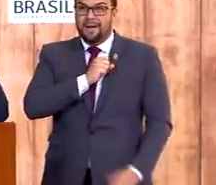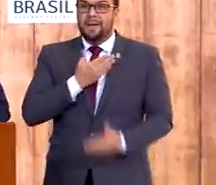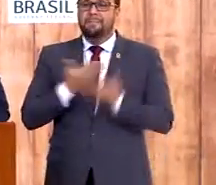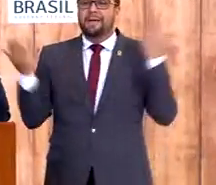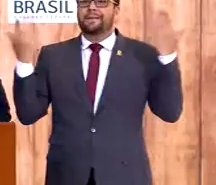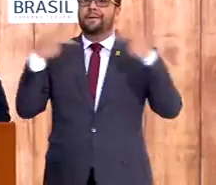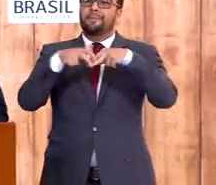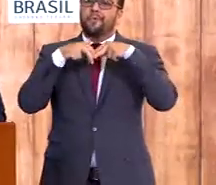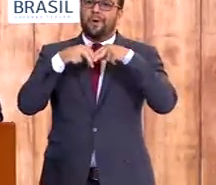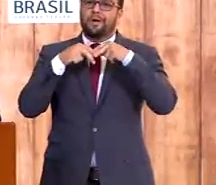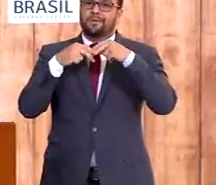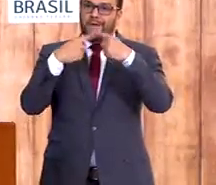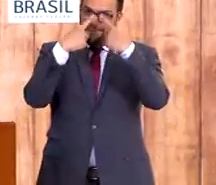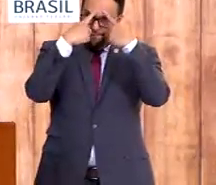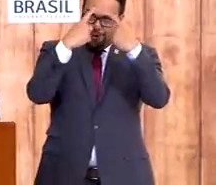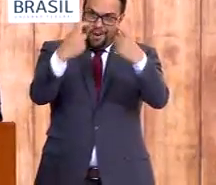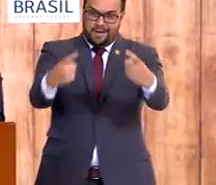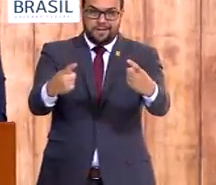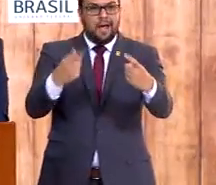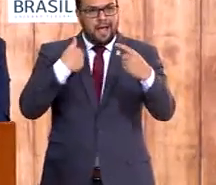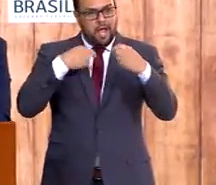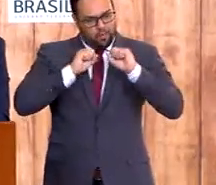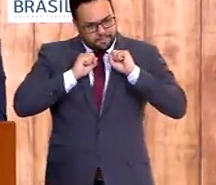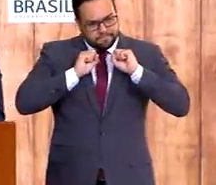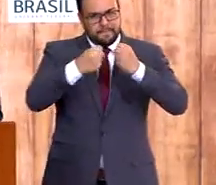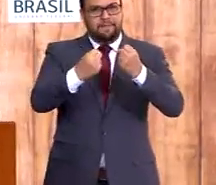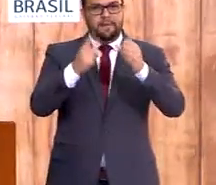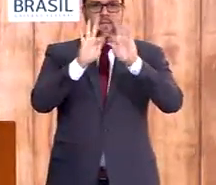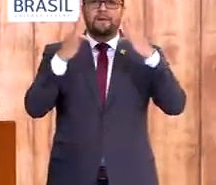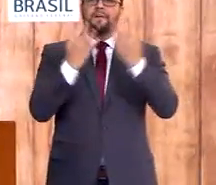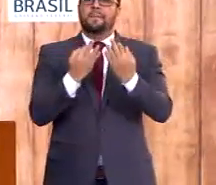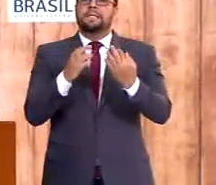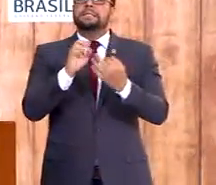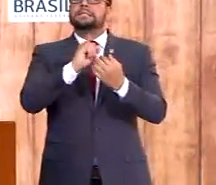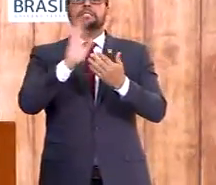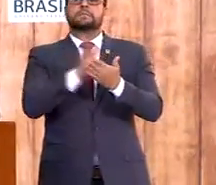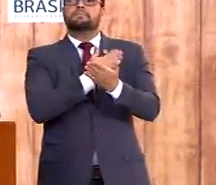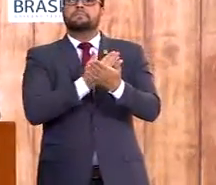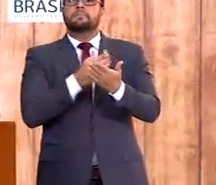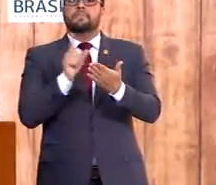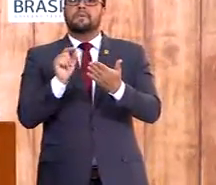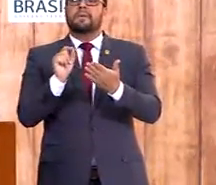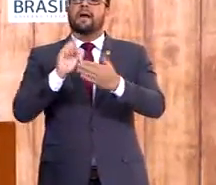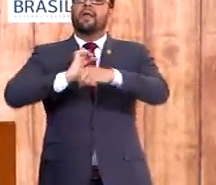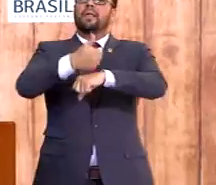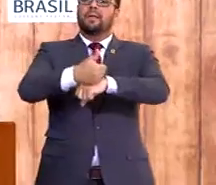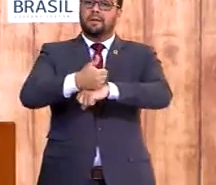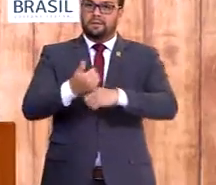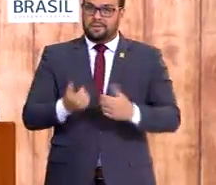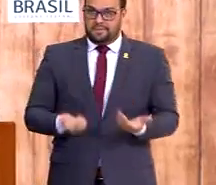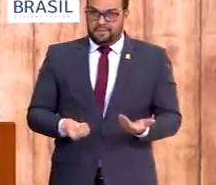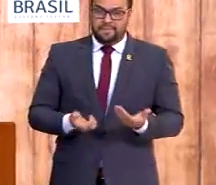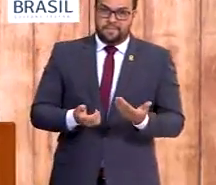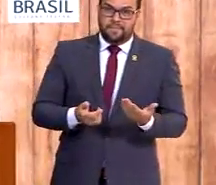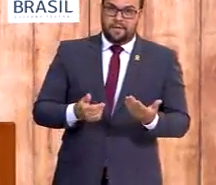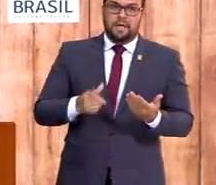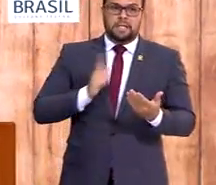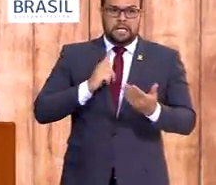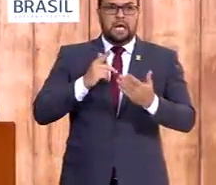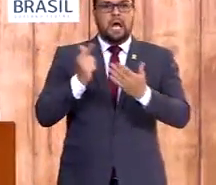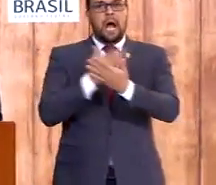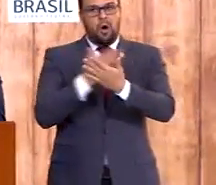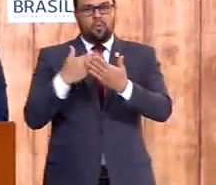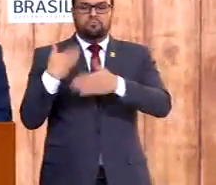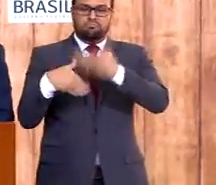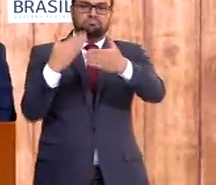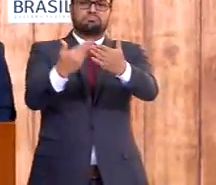puder defender minha família quem o fará o presidente eu vejo com muito temor um crescente avanço de alguns governadores